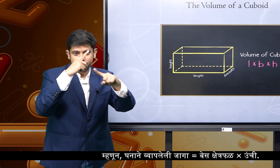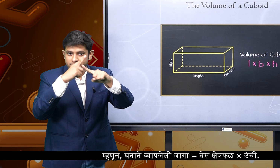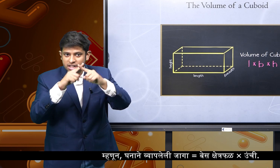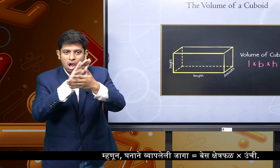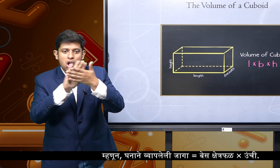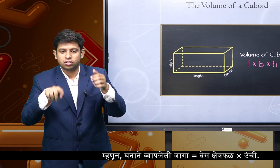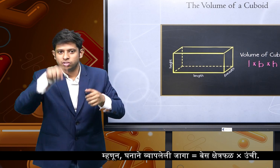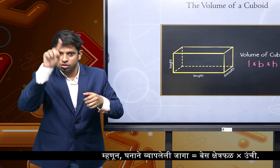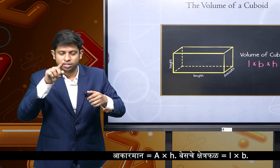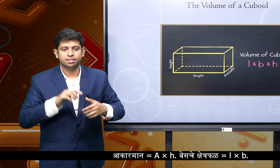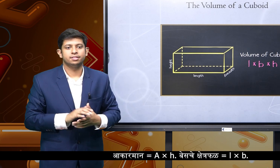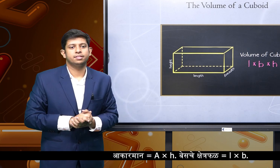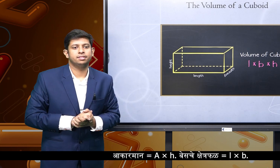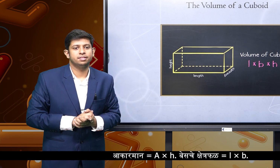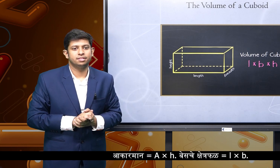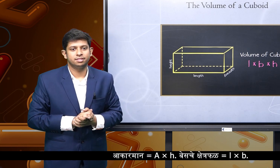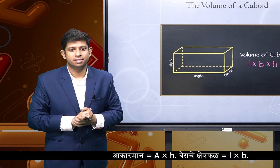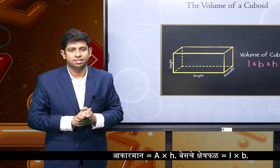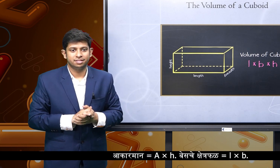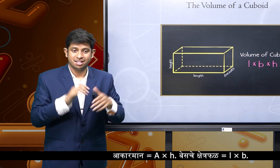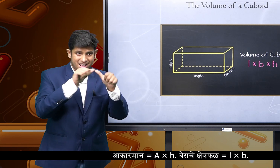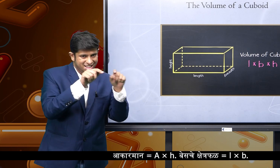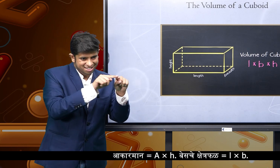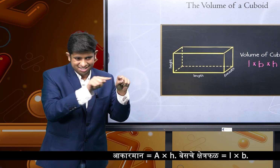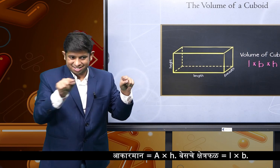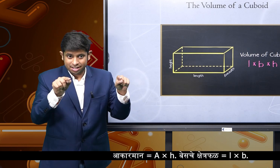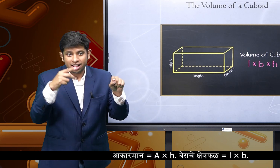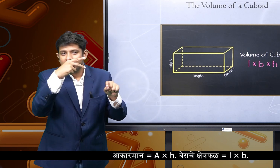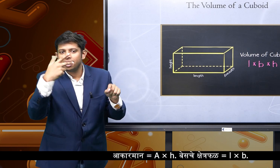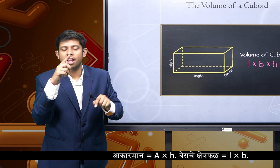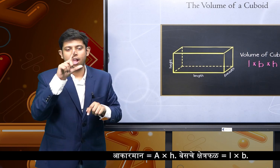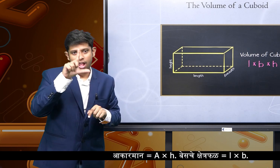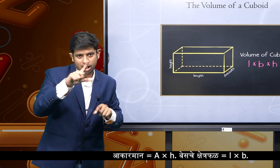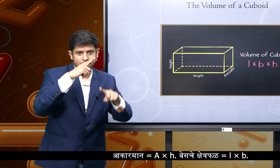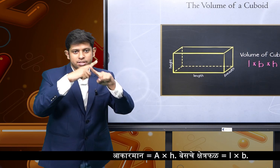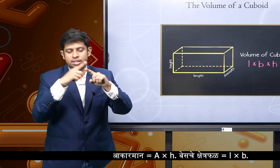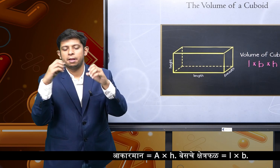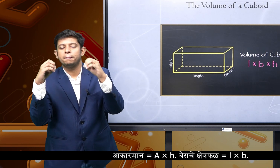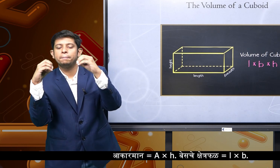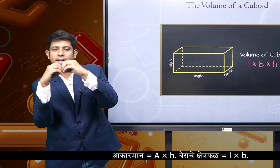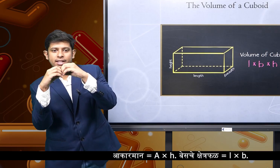क्षेत्रफळ गुणिले उंची. आकारमान बरोबर A गुणिले H, बेसचे क्षेत्रफळ बरोबर L गुणिले